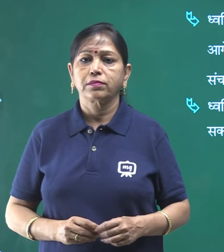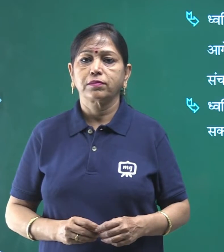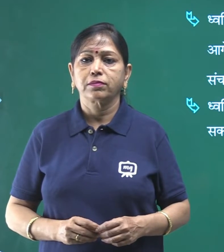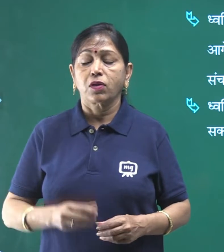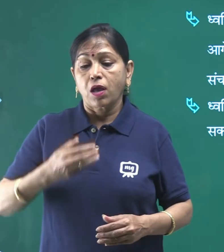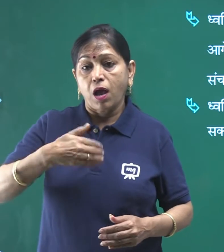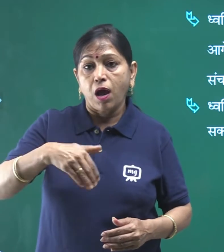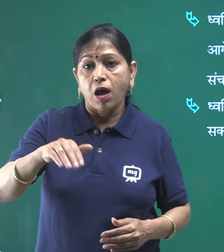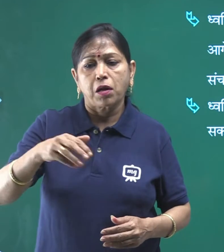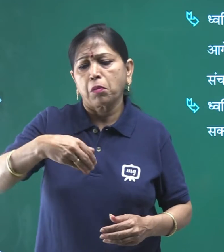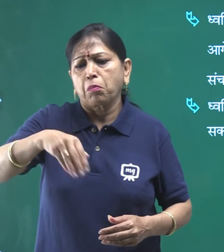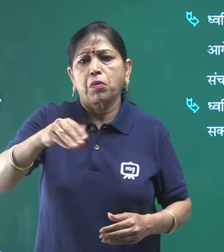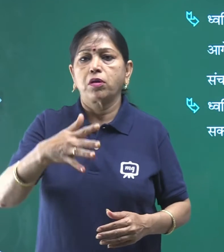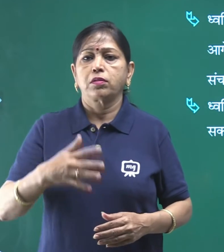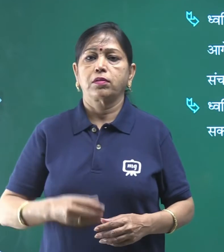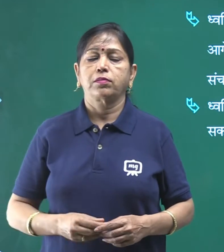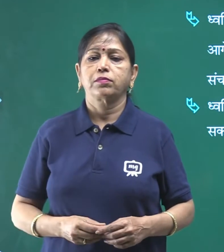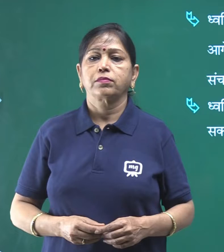आगे नहीं बढ़ते,